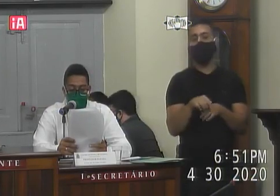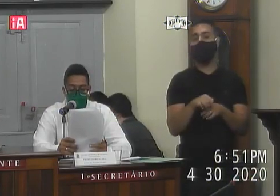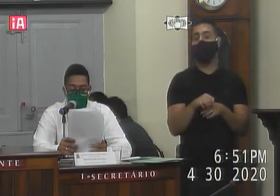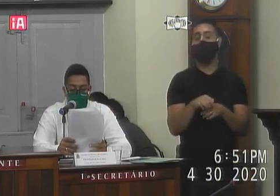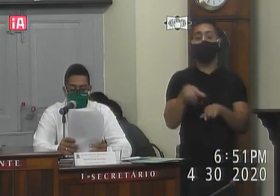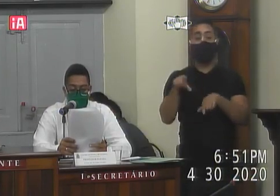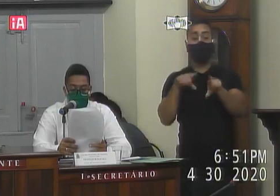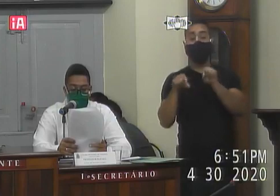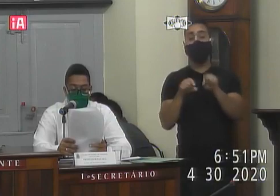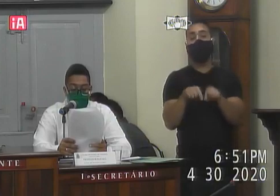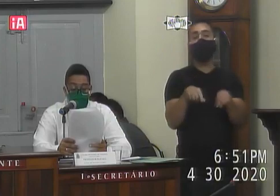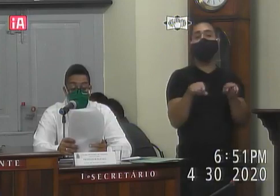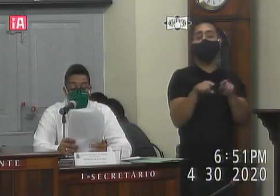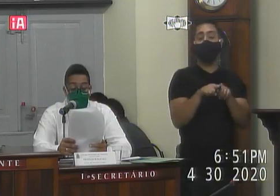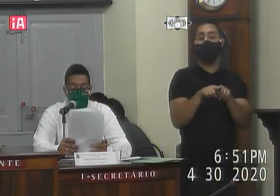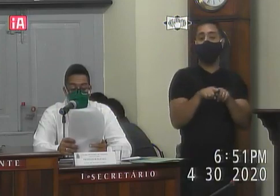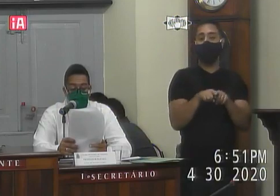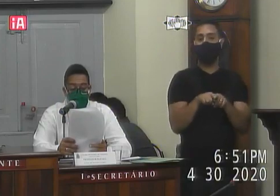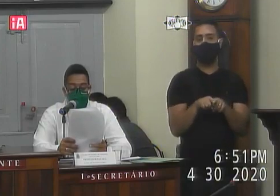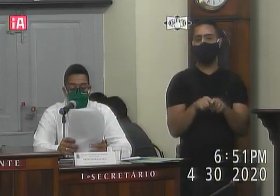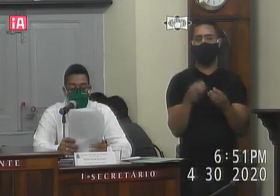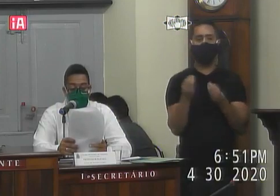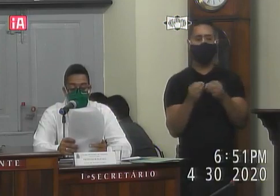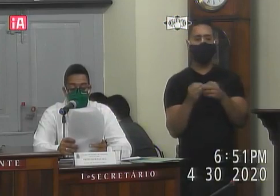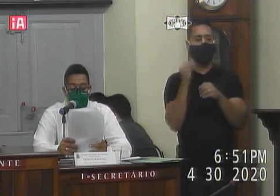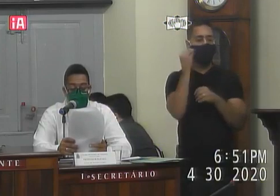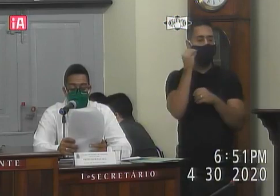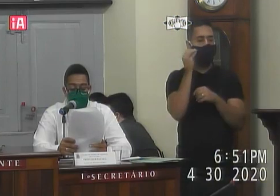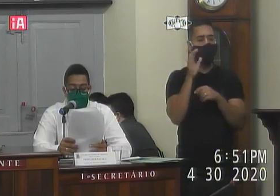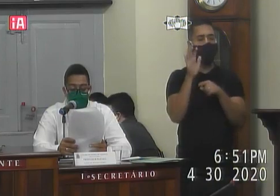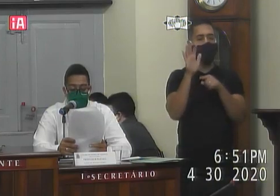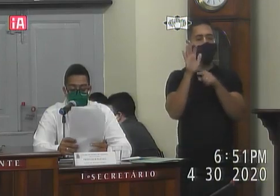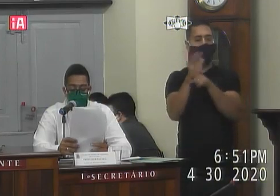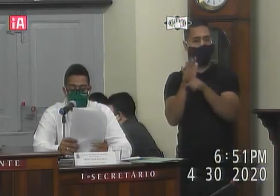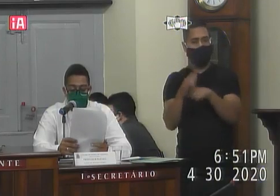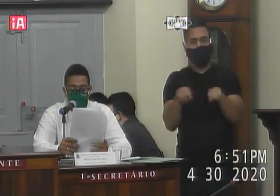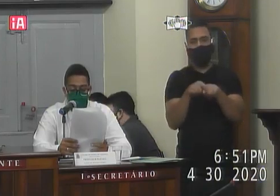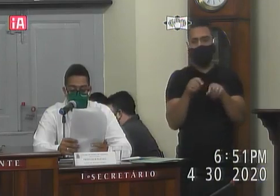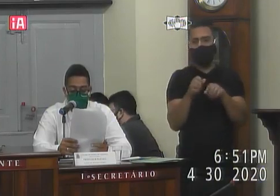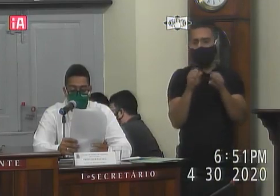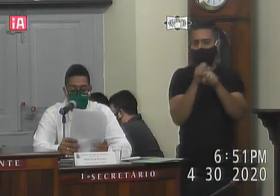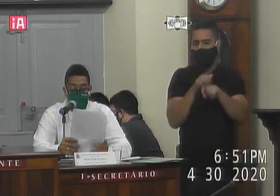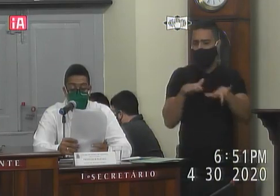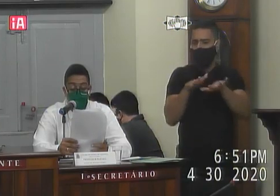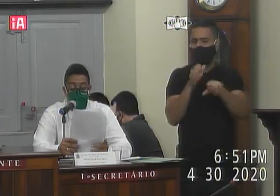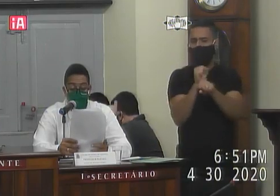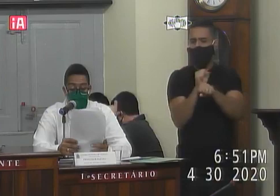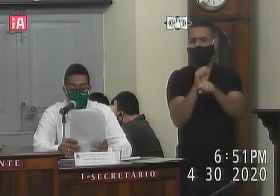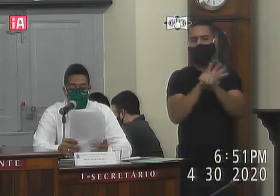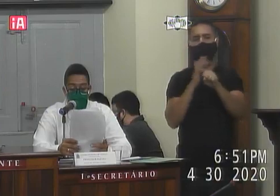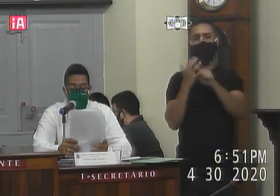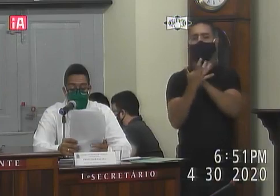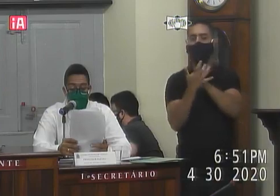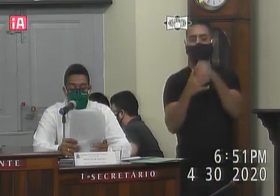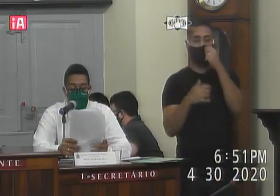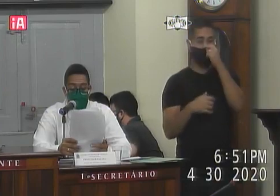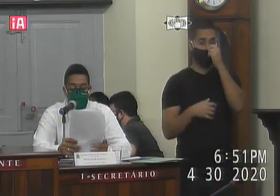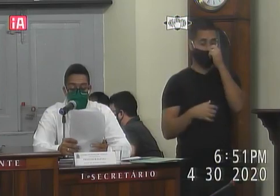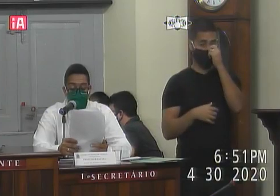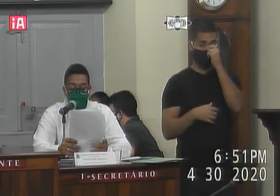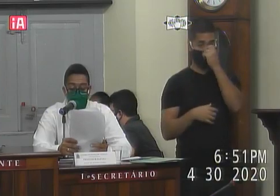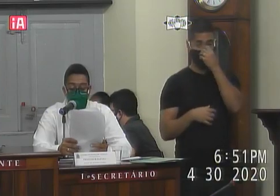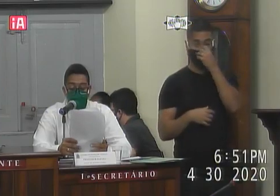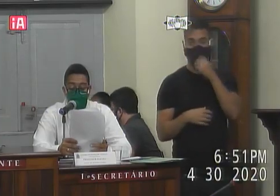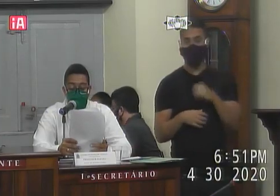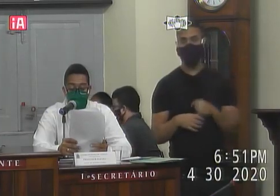estabelecidos pelo Ministério da Cidadania como forma de prevenção à contaminação do Covid-19. Por fim, esclarece tratar-se de